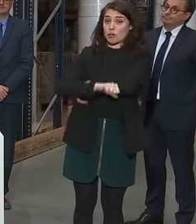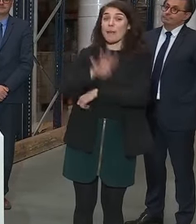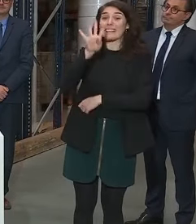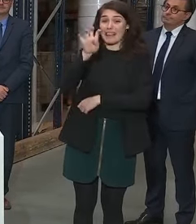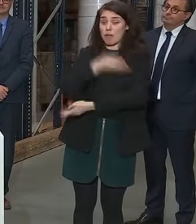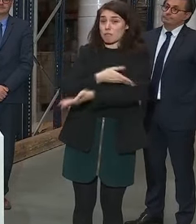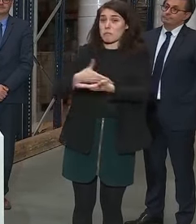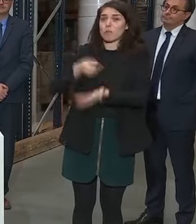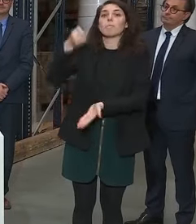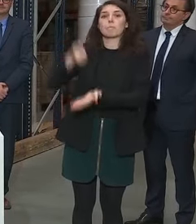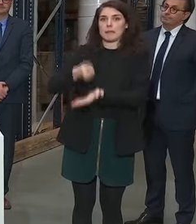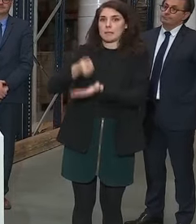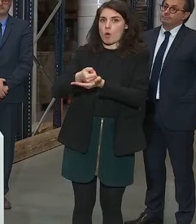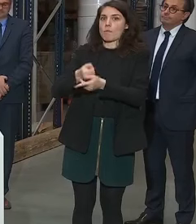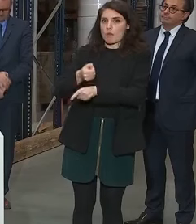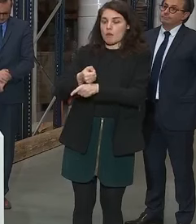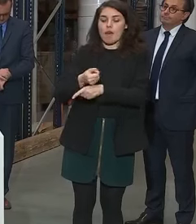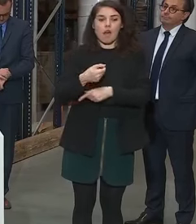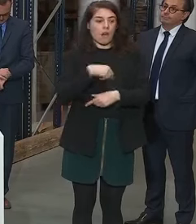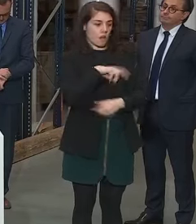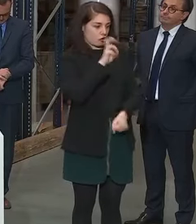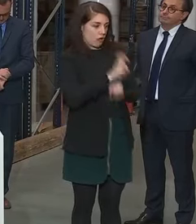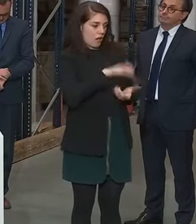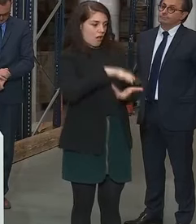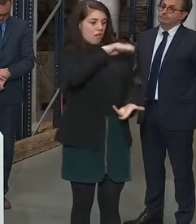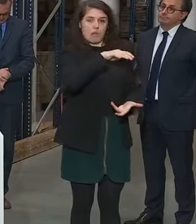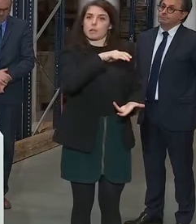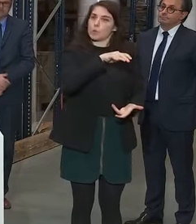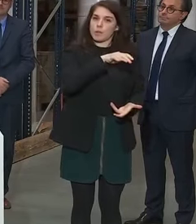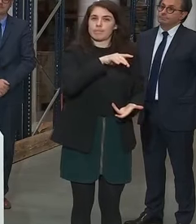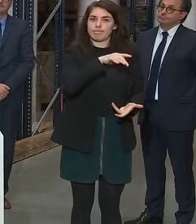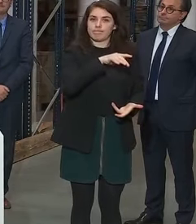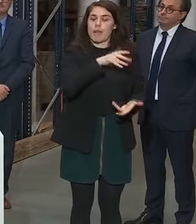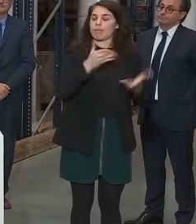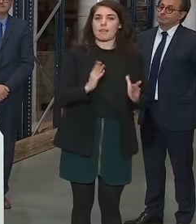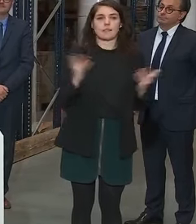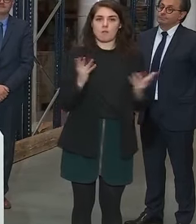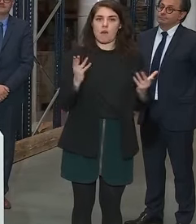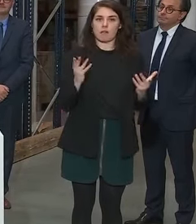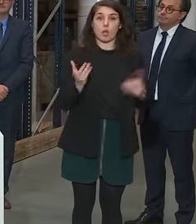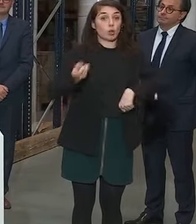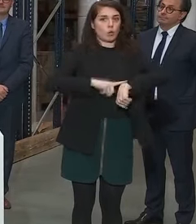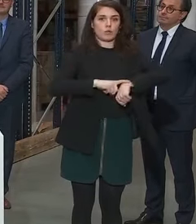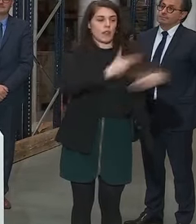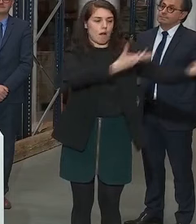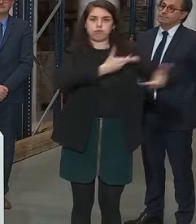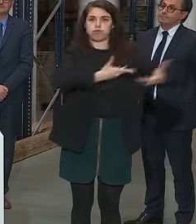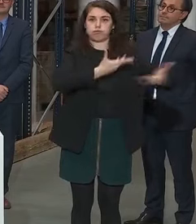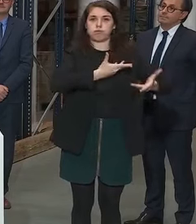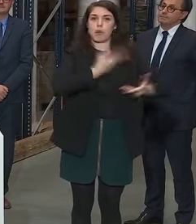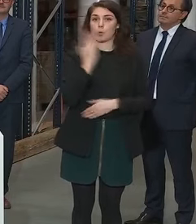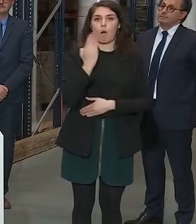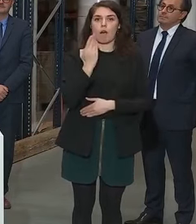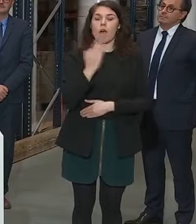moins, plusieurs décisions ont été prises. D'abord, celle d'importer massivement et vite. Plus d'un milliard